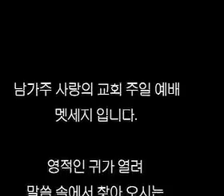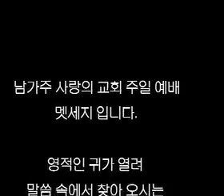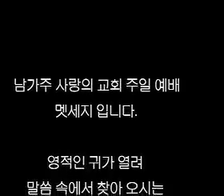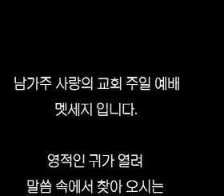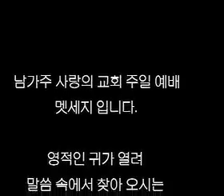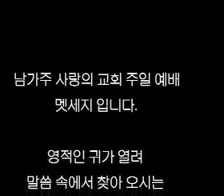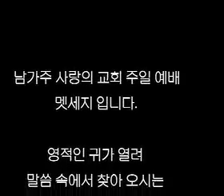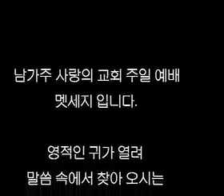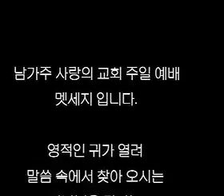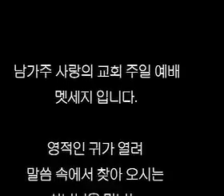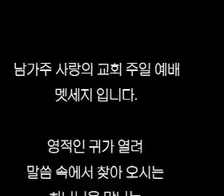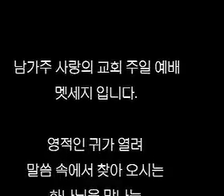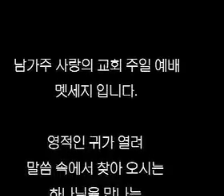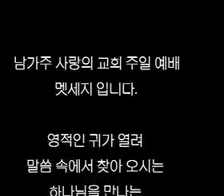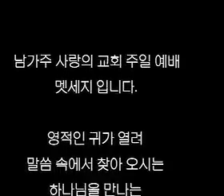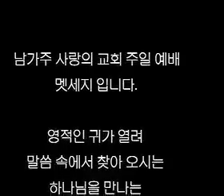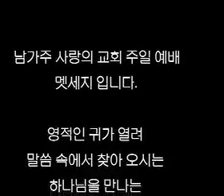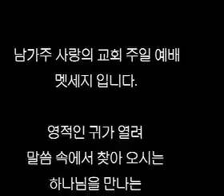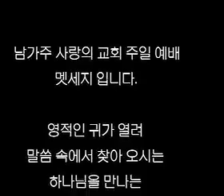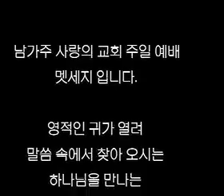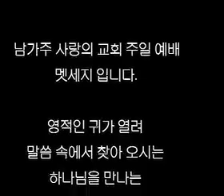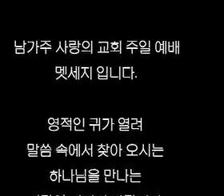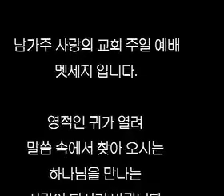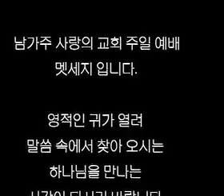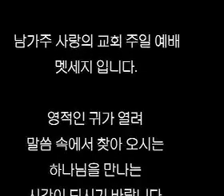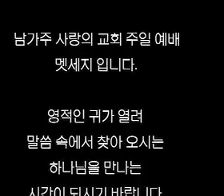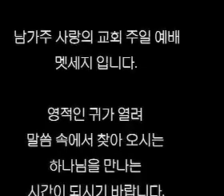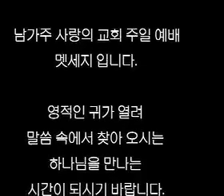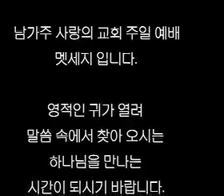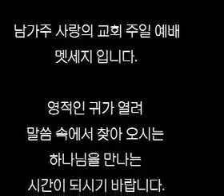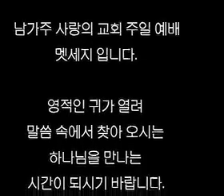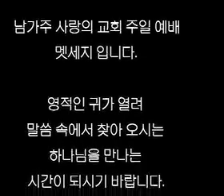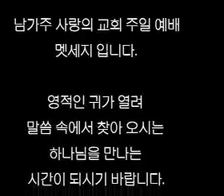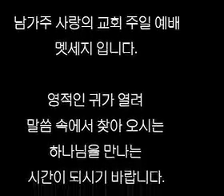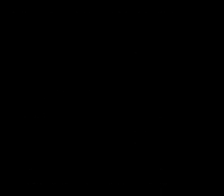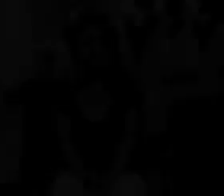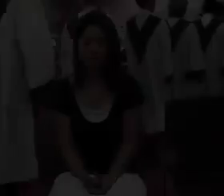속에서 찾아오시는 하나님을 만나는 시간이 되시기 바랍니다.